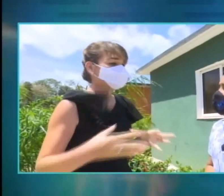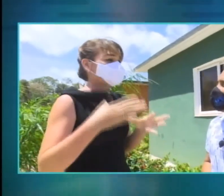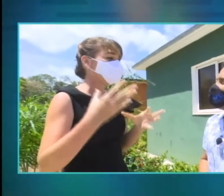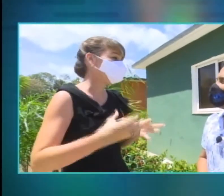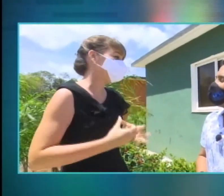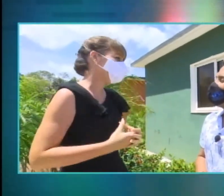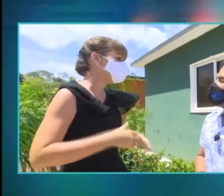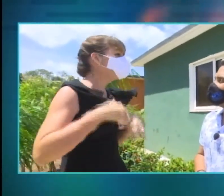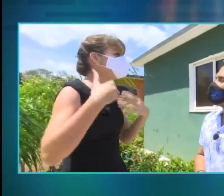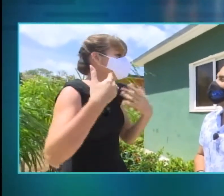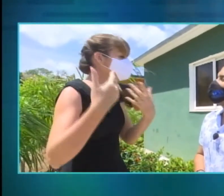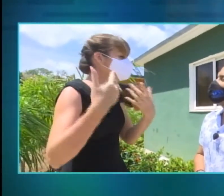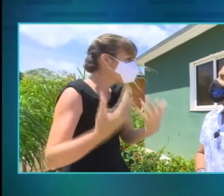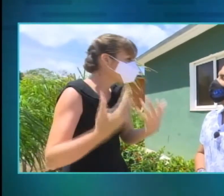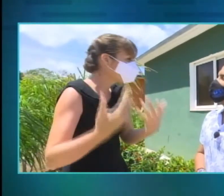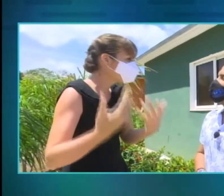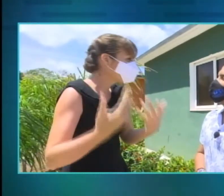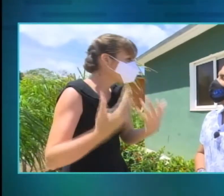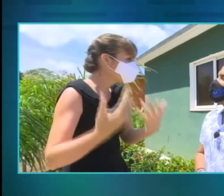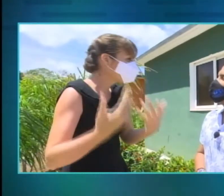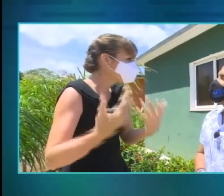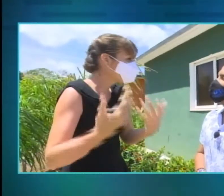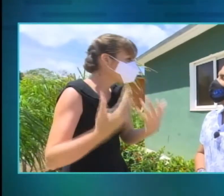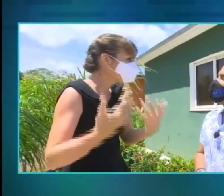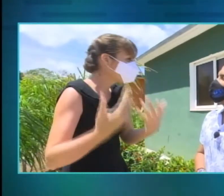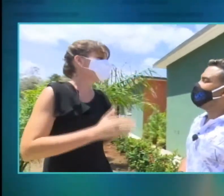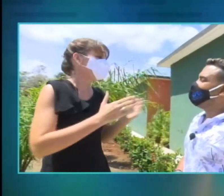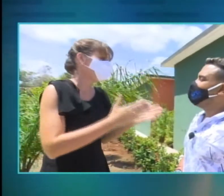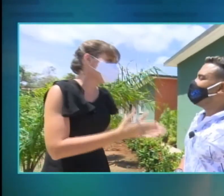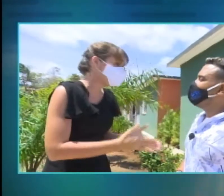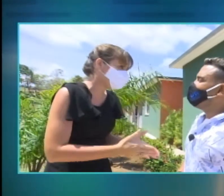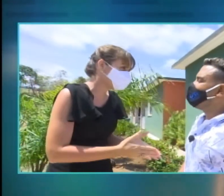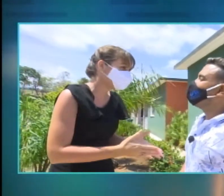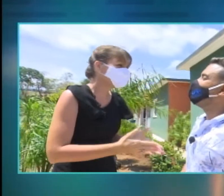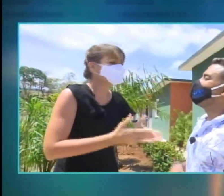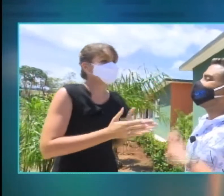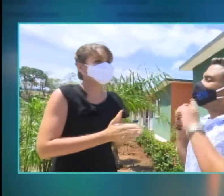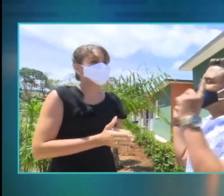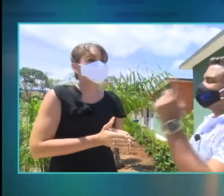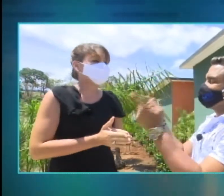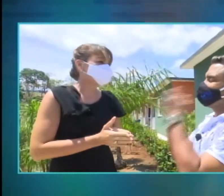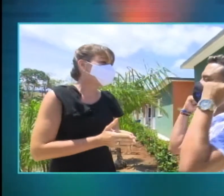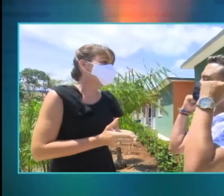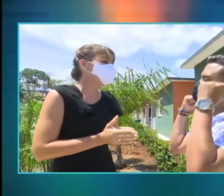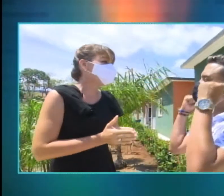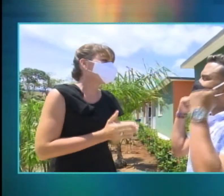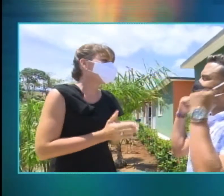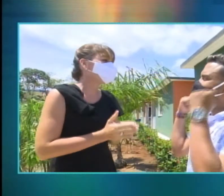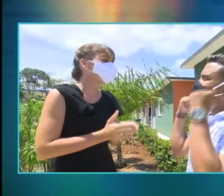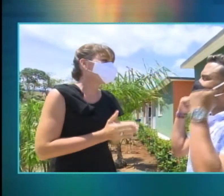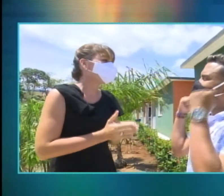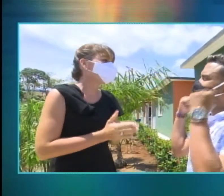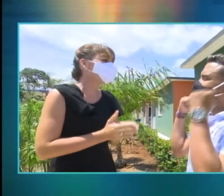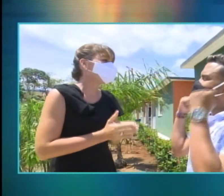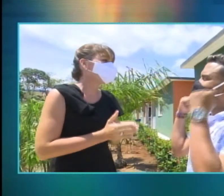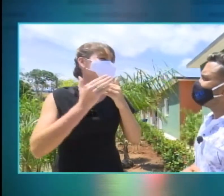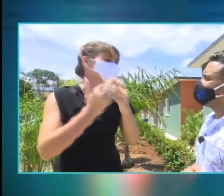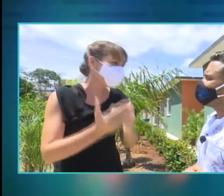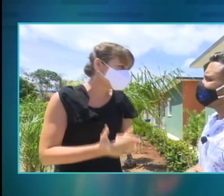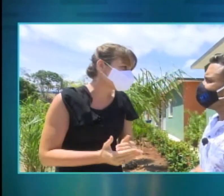de Zapata, Playa Girón, incluso el área de Cienfuegos. Y también queremos para el pueblo lo que es las